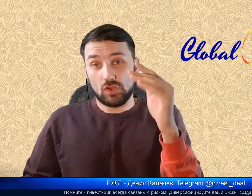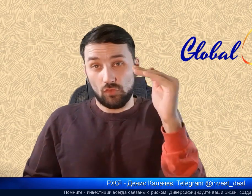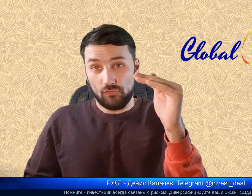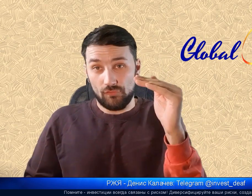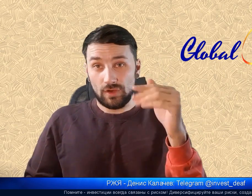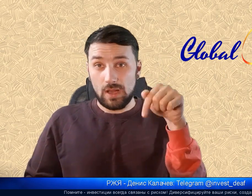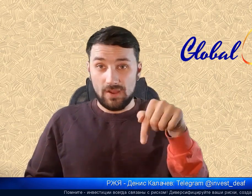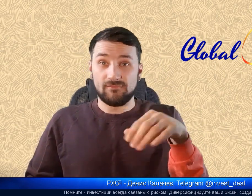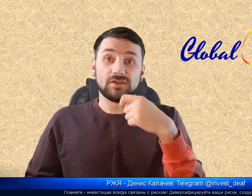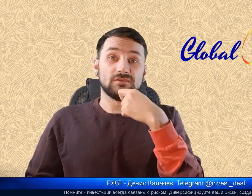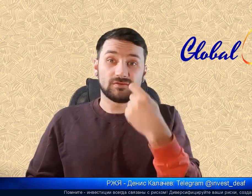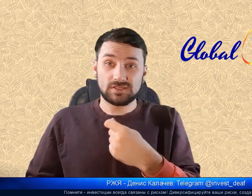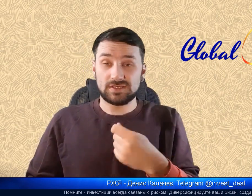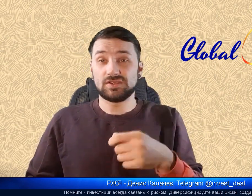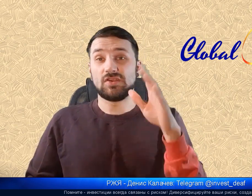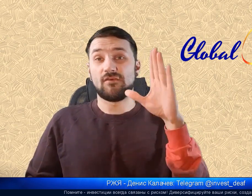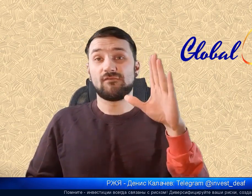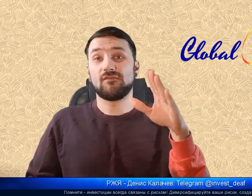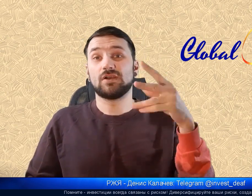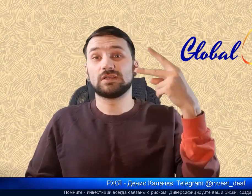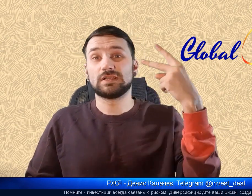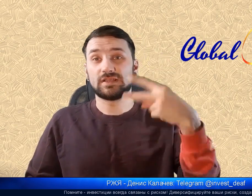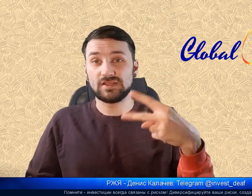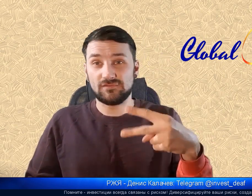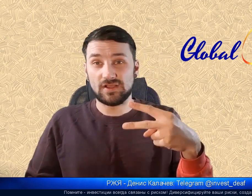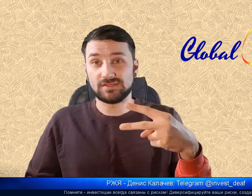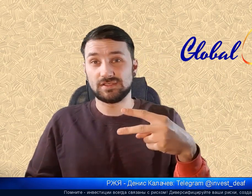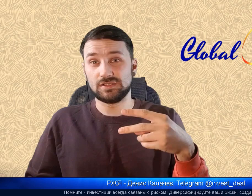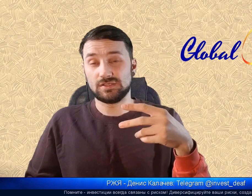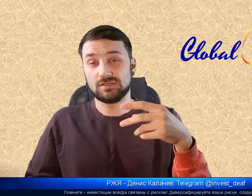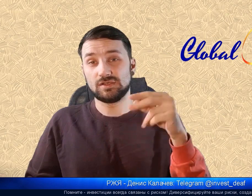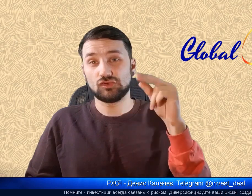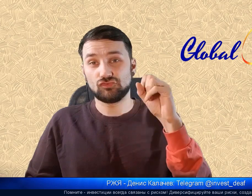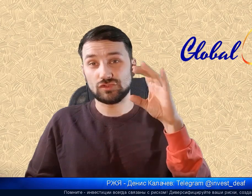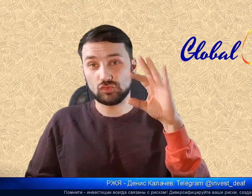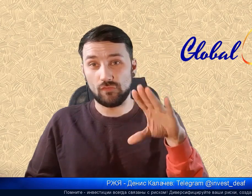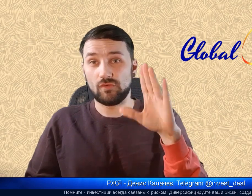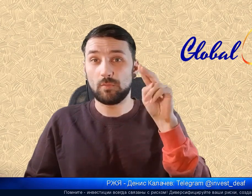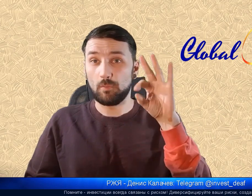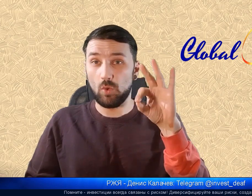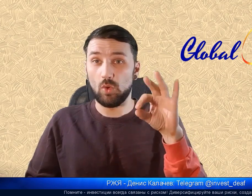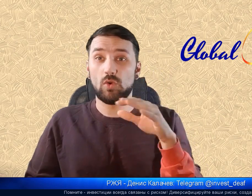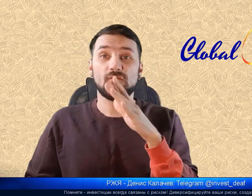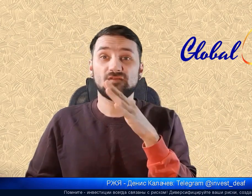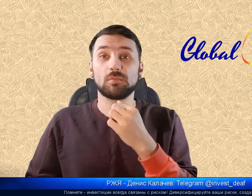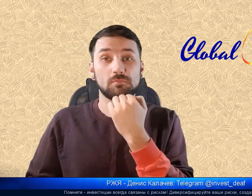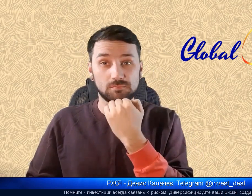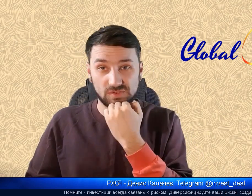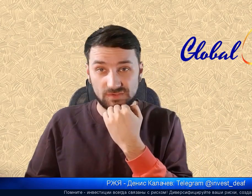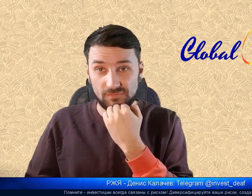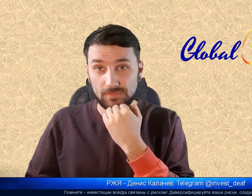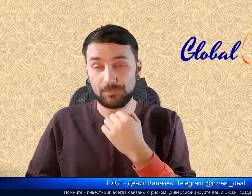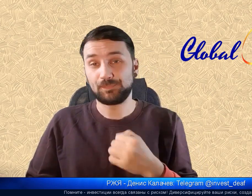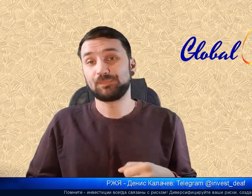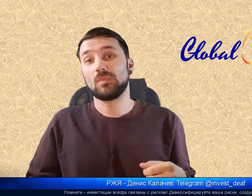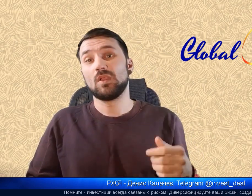в 20:00 по московскому времени, будет проводиться вебинар мой совместный с Андреем